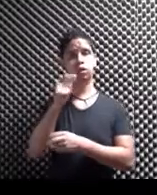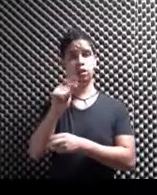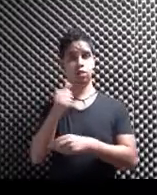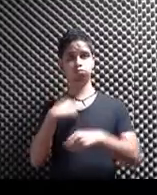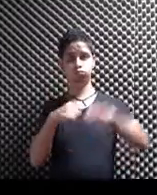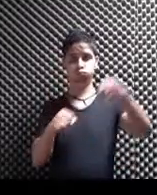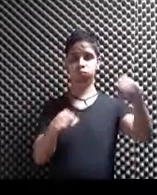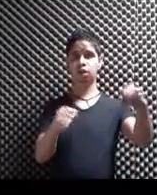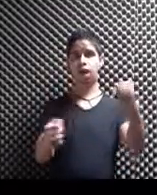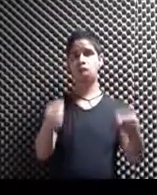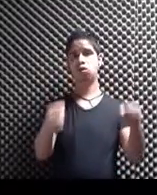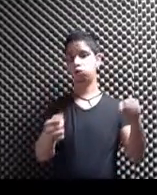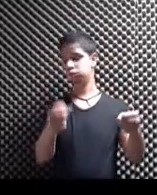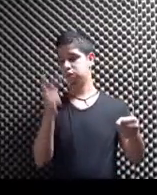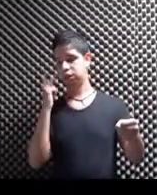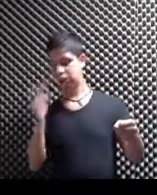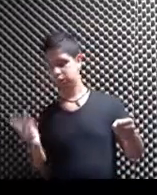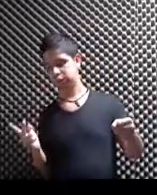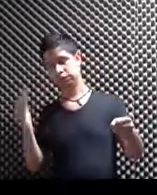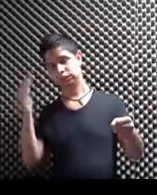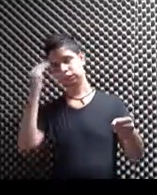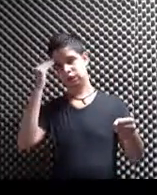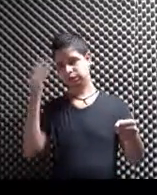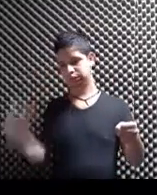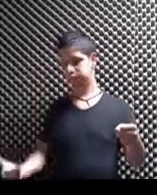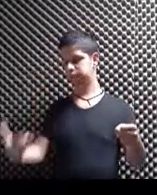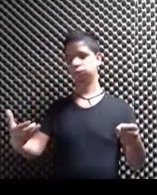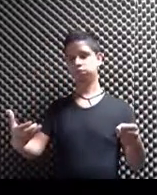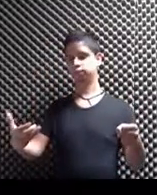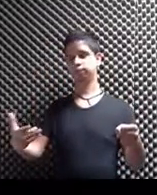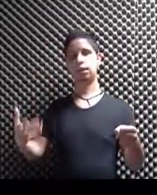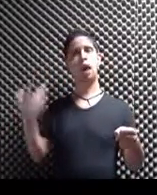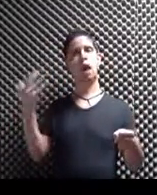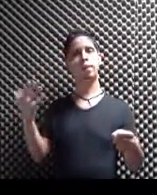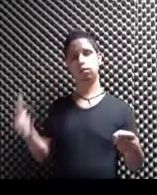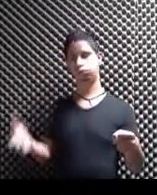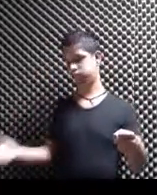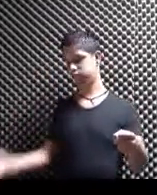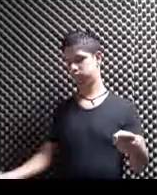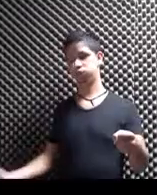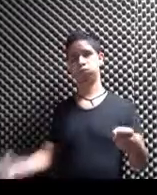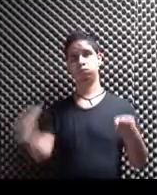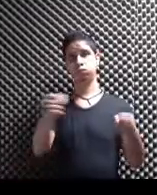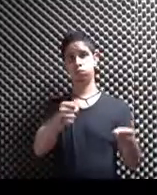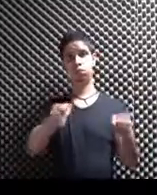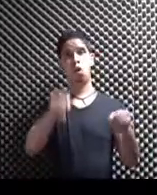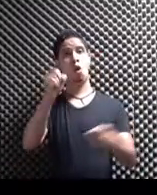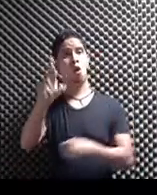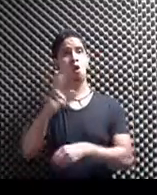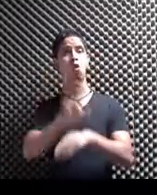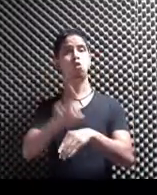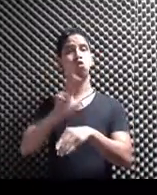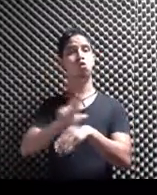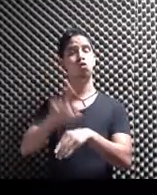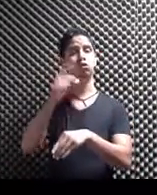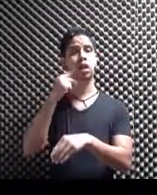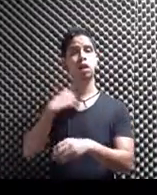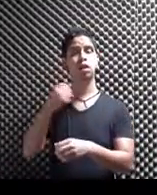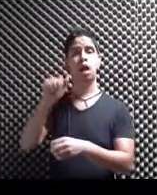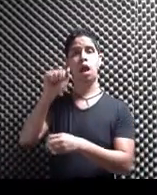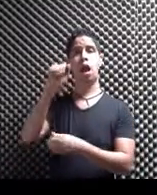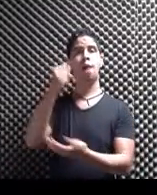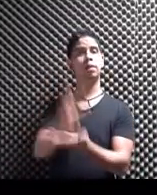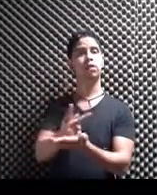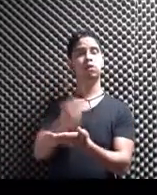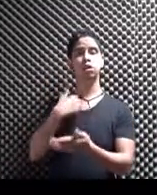conduciendo crear conciencia, hacer el compromiso de no hacerlo más utilizar aplicaciones que existen que nos